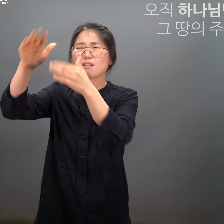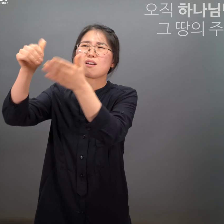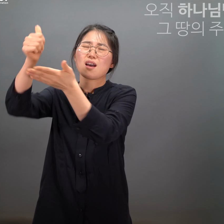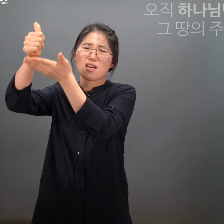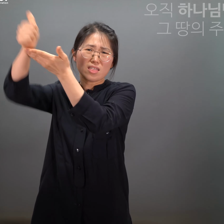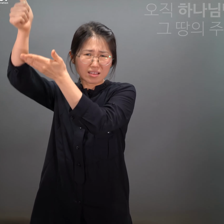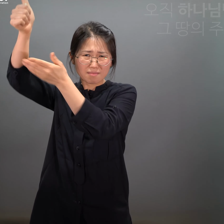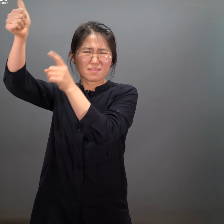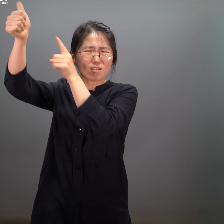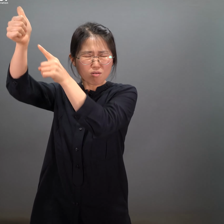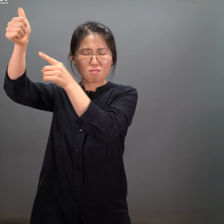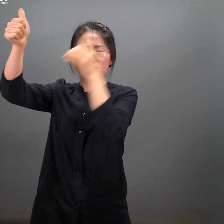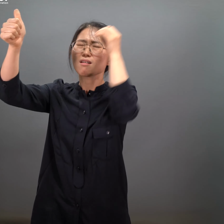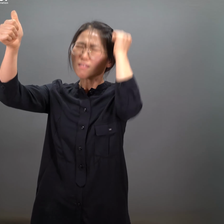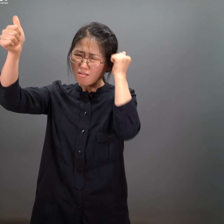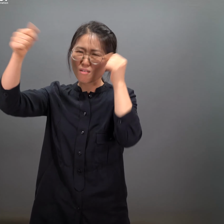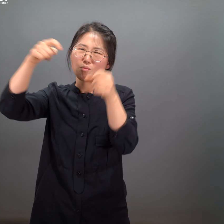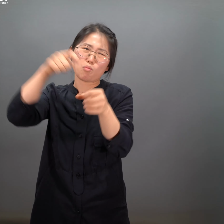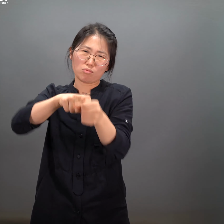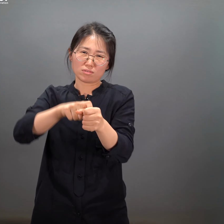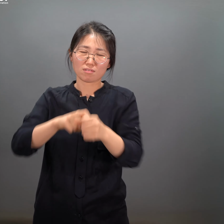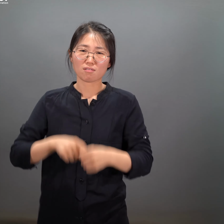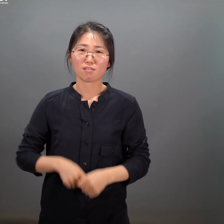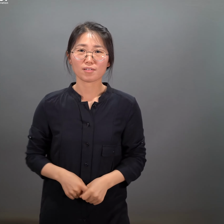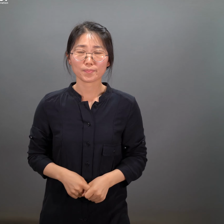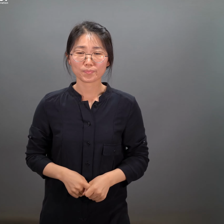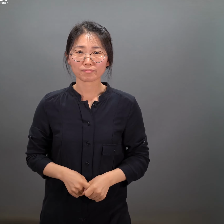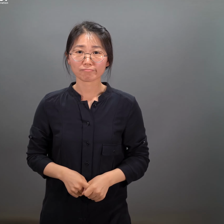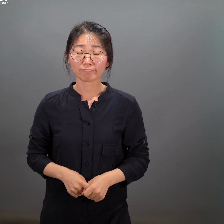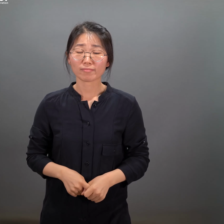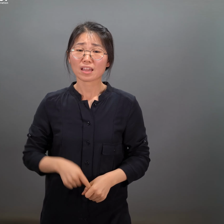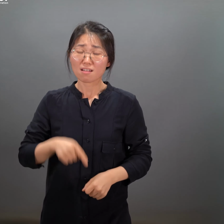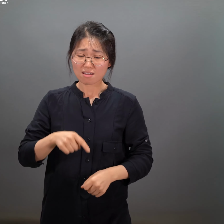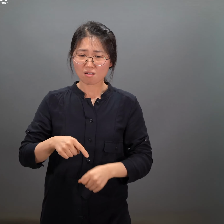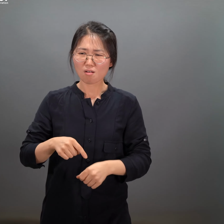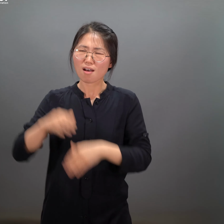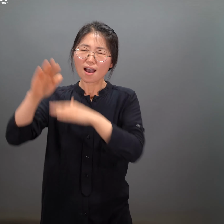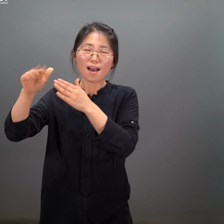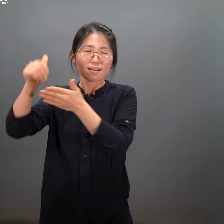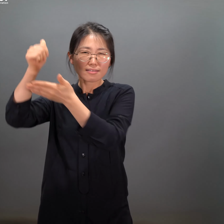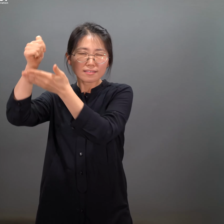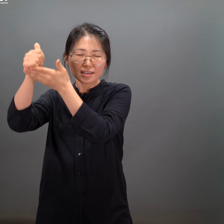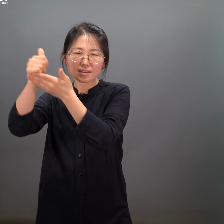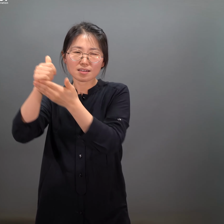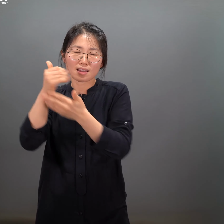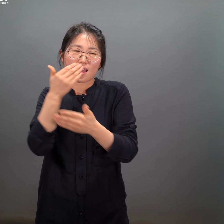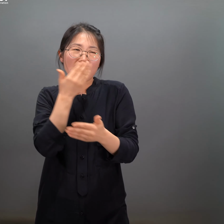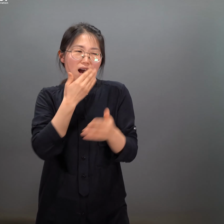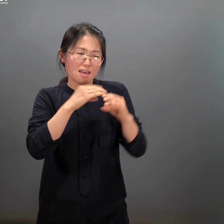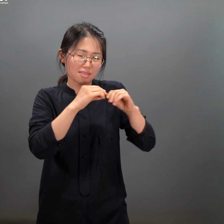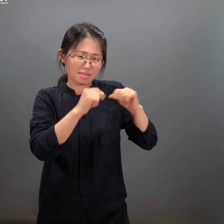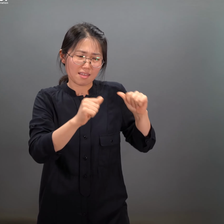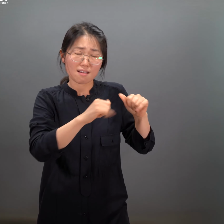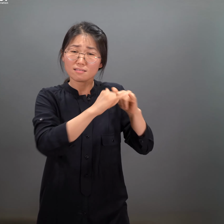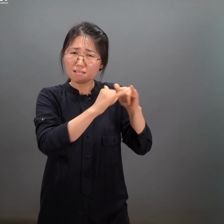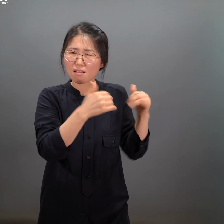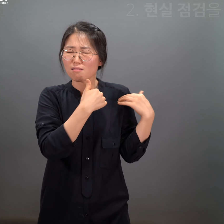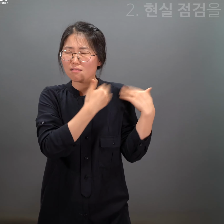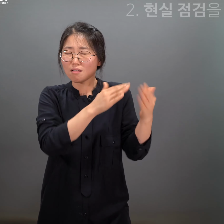말입니다. 이것이 사사기를 기록한 역사가가 이해한 하나님이 일하시는 방식이었습니다.